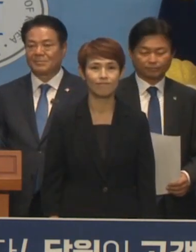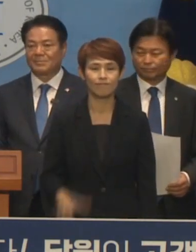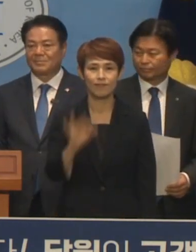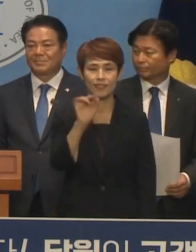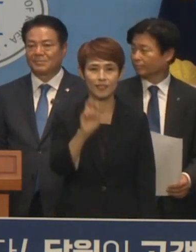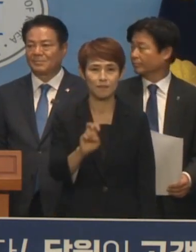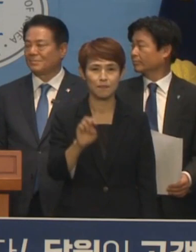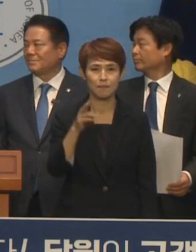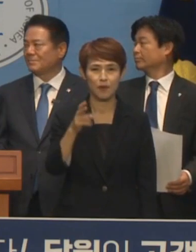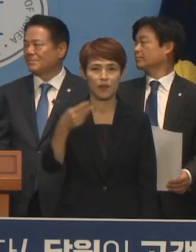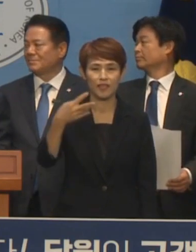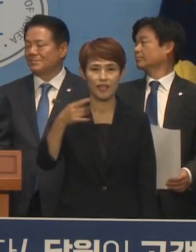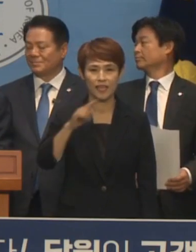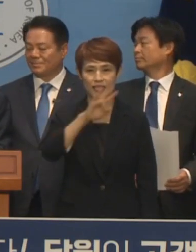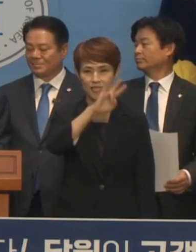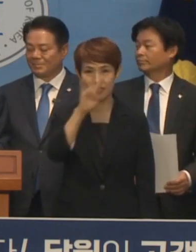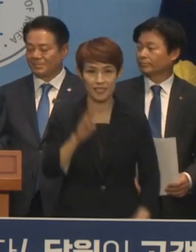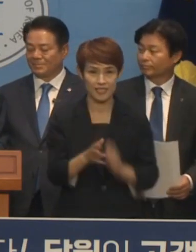임병택 시흥시장님,